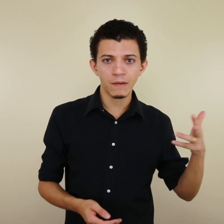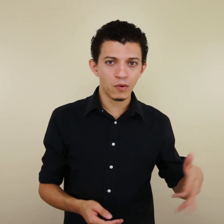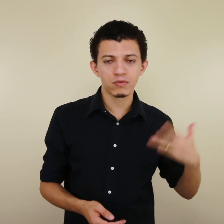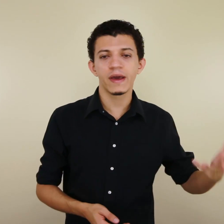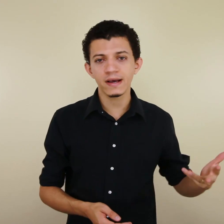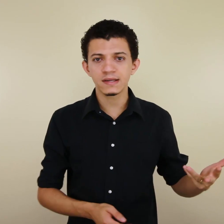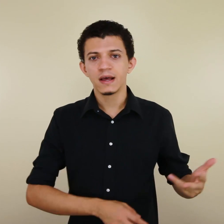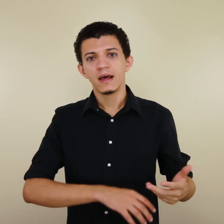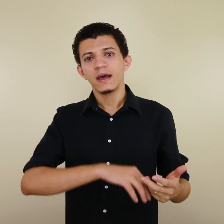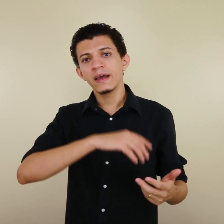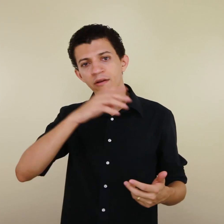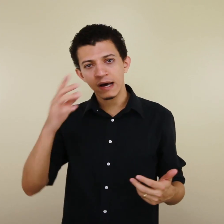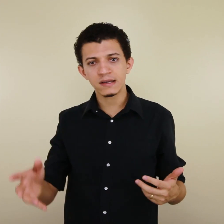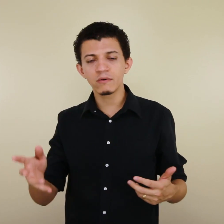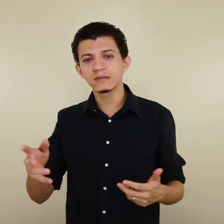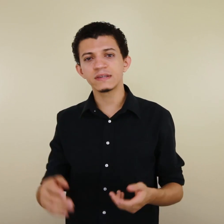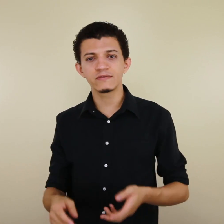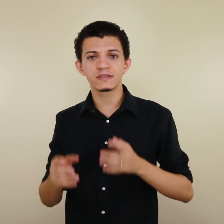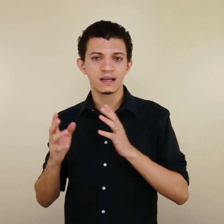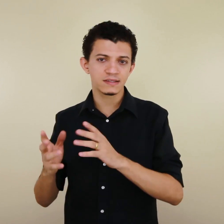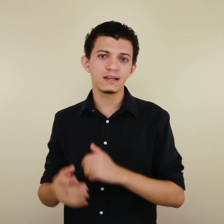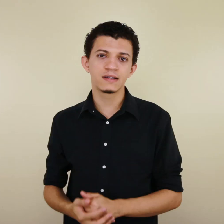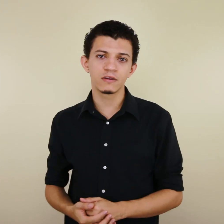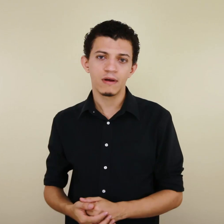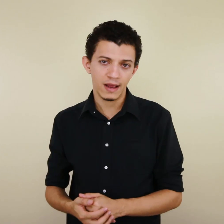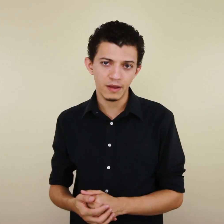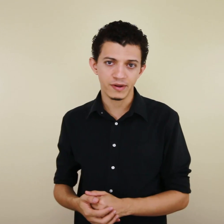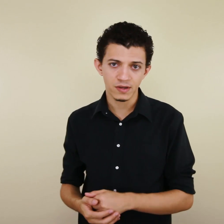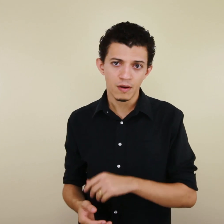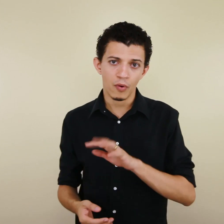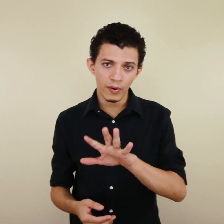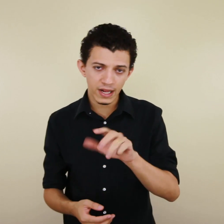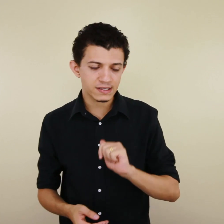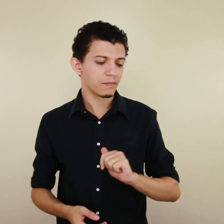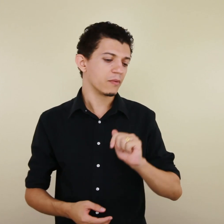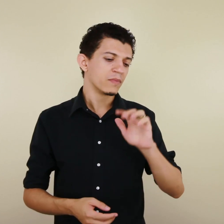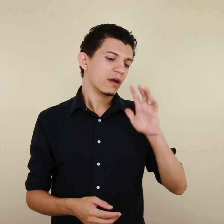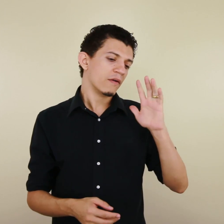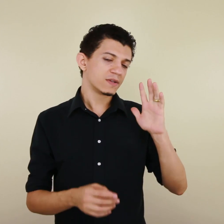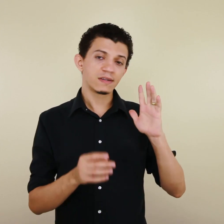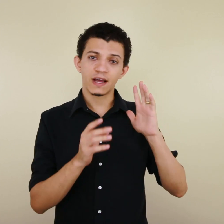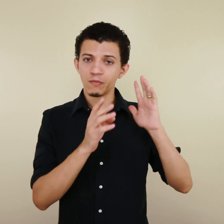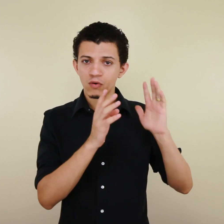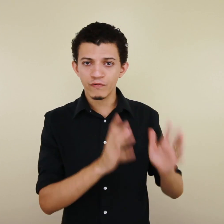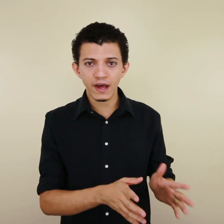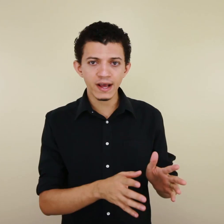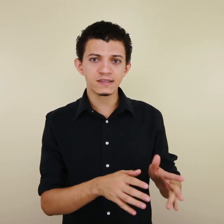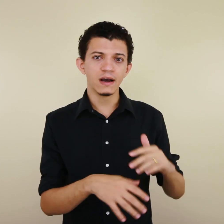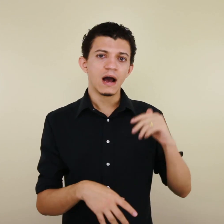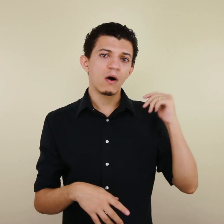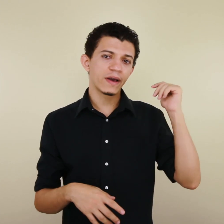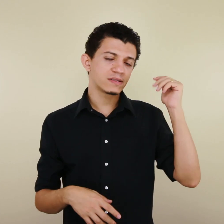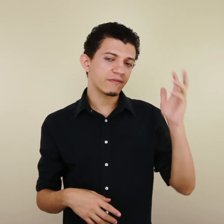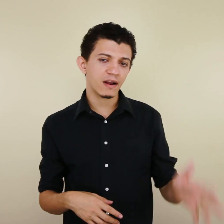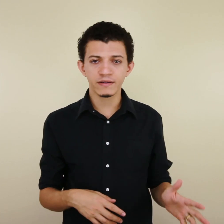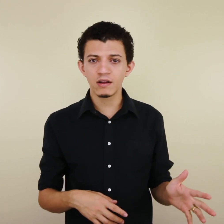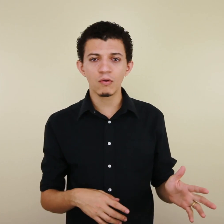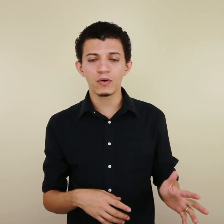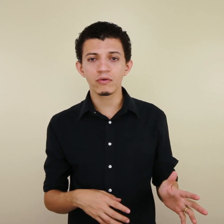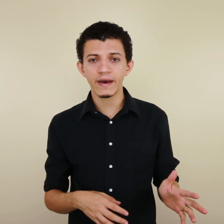em português, e no caso da língua de sinais, vou estar sinalizando em Libras. Por exemplo, você está em uma conferência, alguém está falando em língua